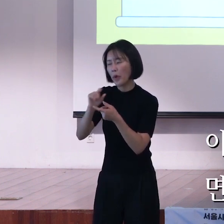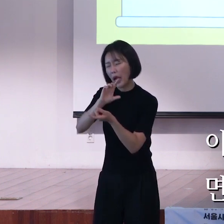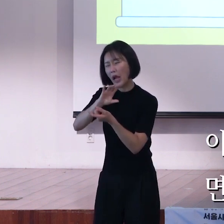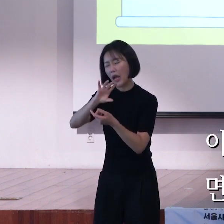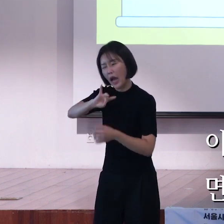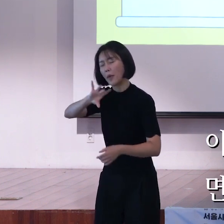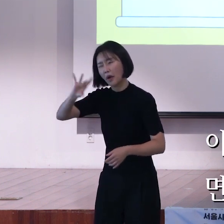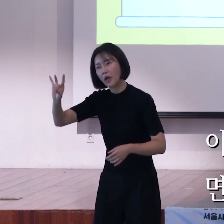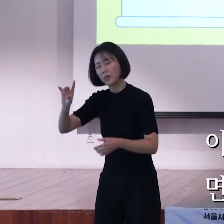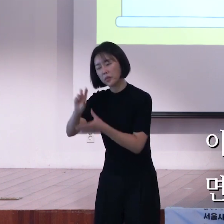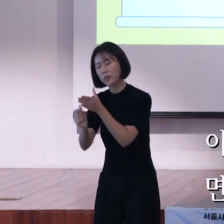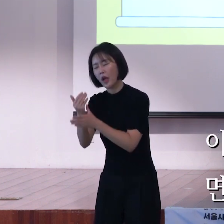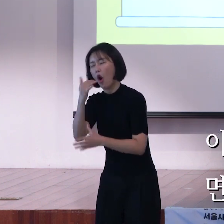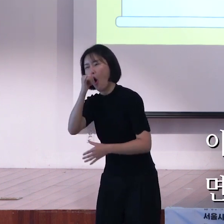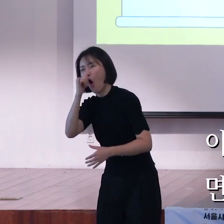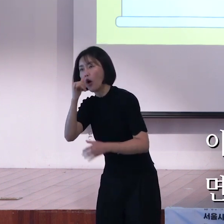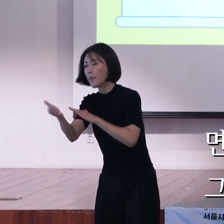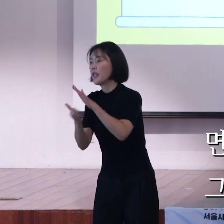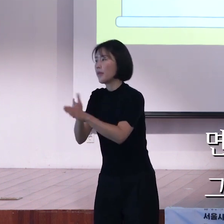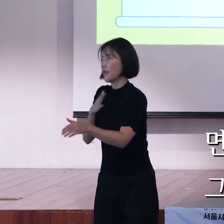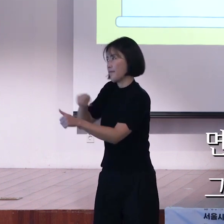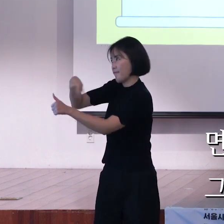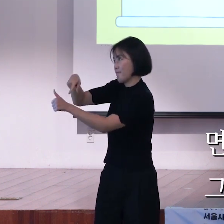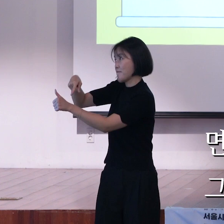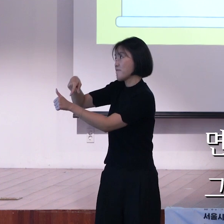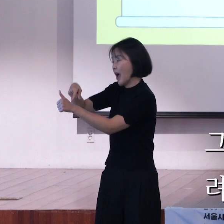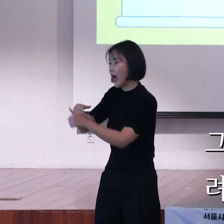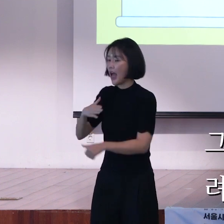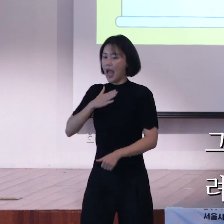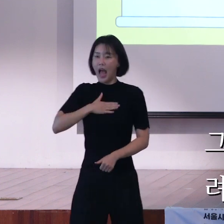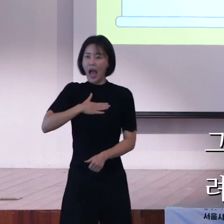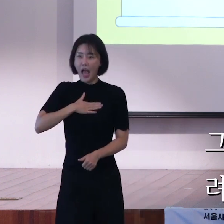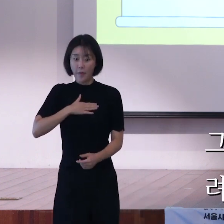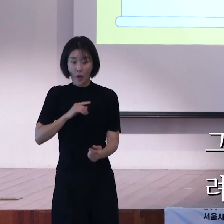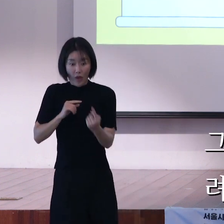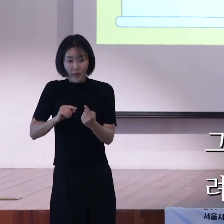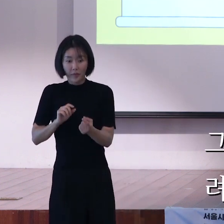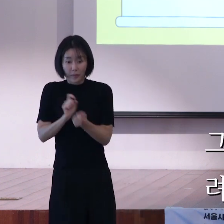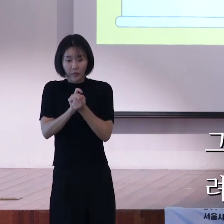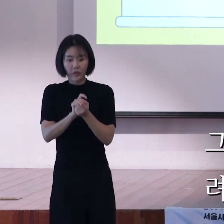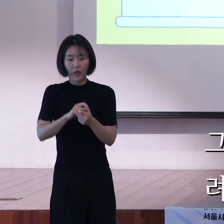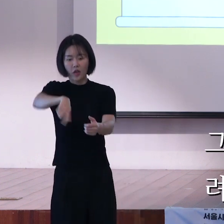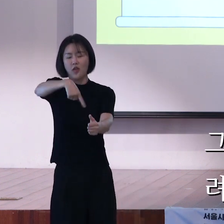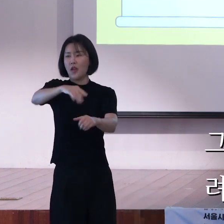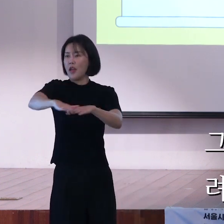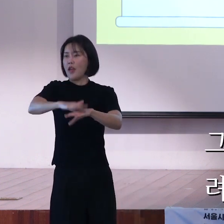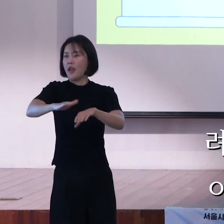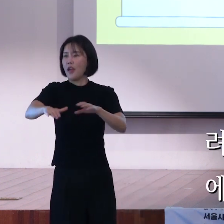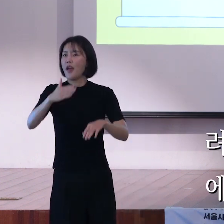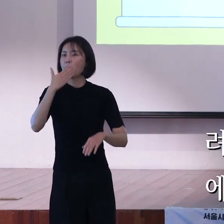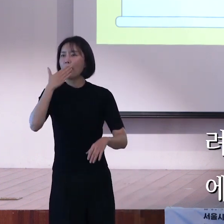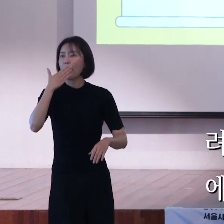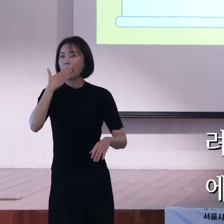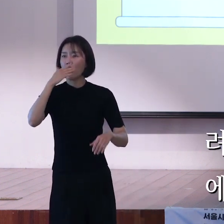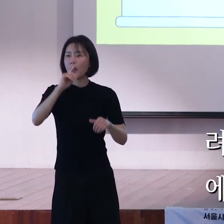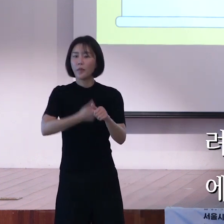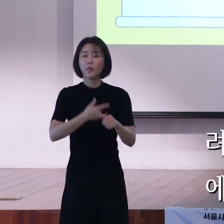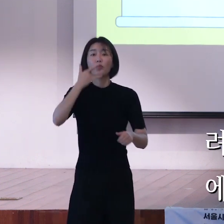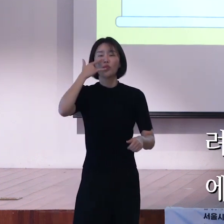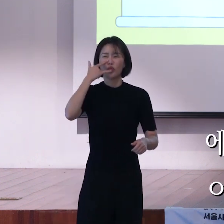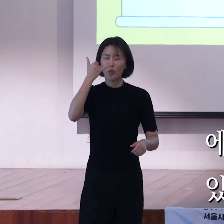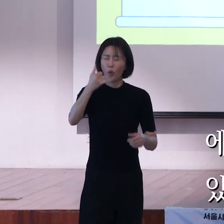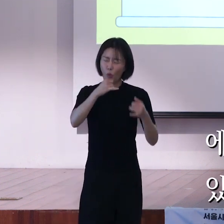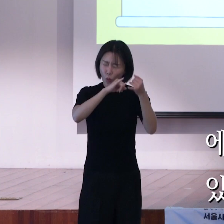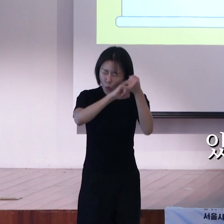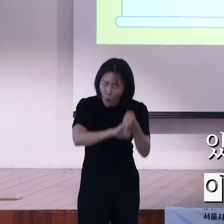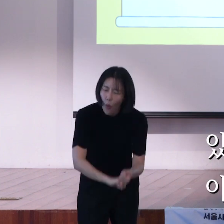부모님들이 알지 못한 그런 문제점에 대해서 어려움을 갖고 계신 그런 문제점에 대해서 조금 해소가 될 수 있다고 생각합니다.